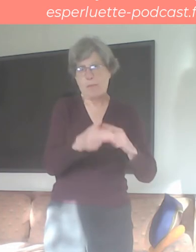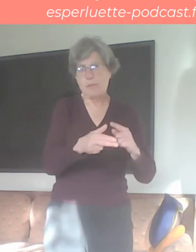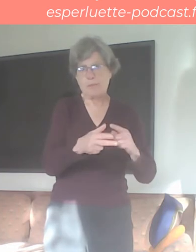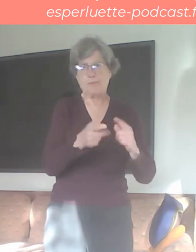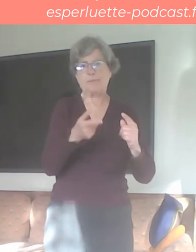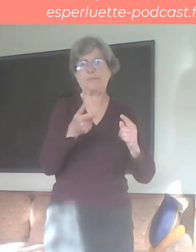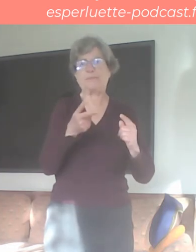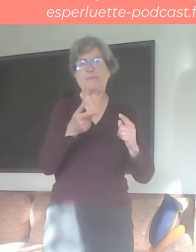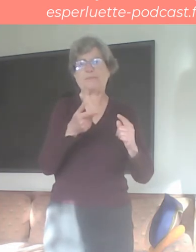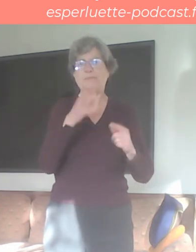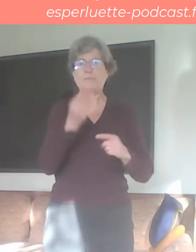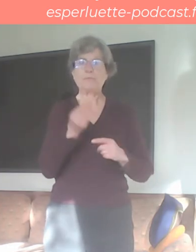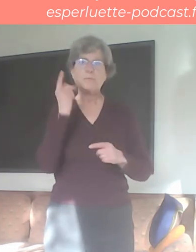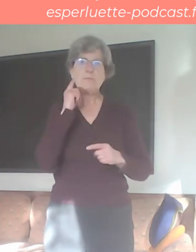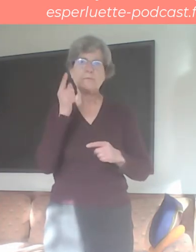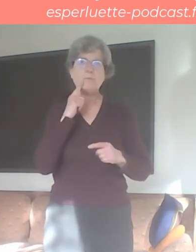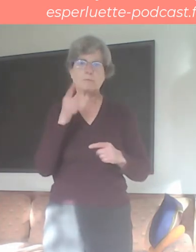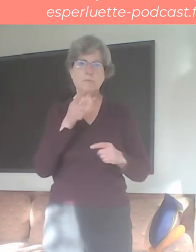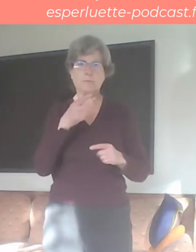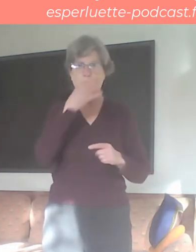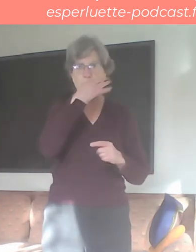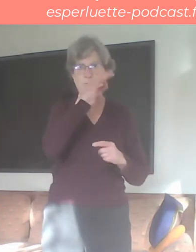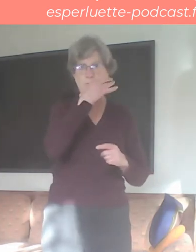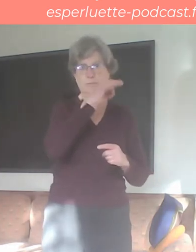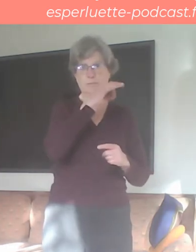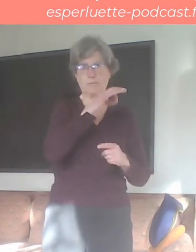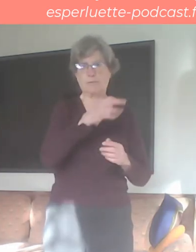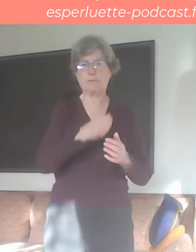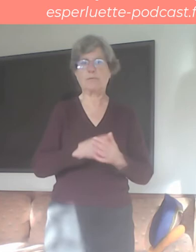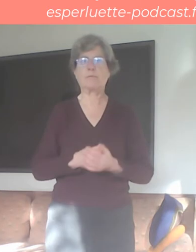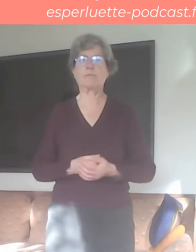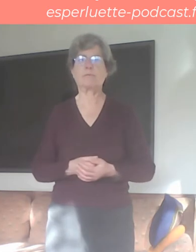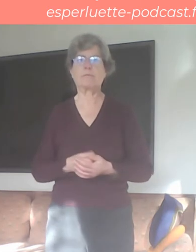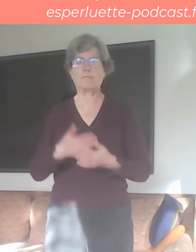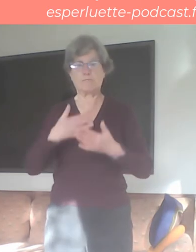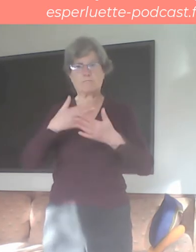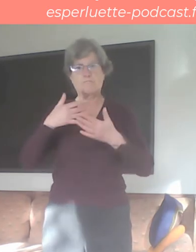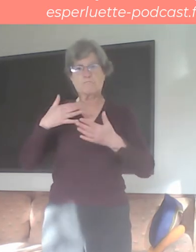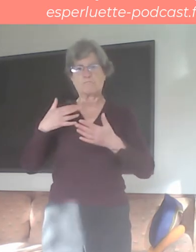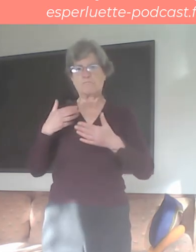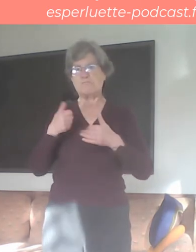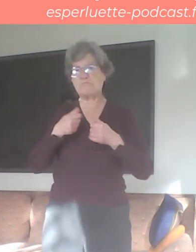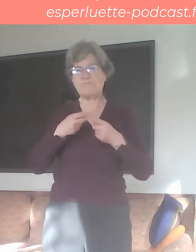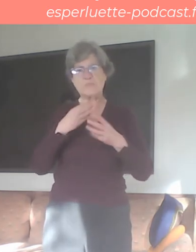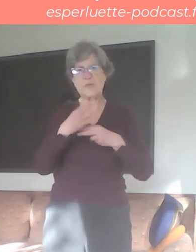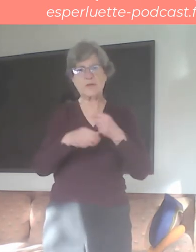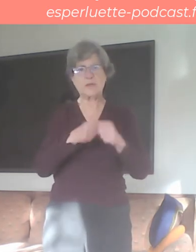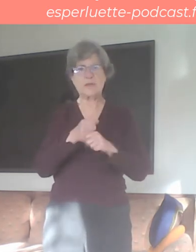techniques qui s'appellent les implants cochléaires et que certaines personnes, pas toutes heureusement, mais